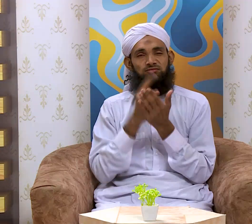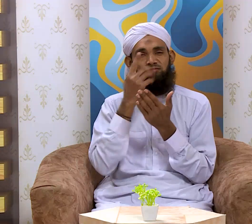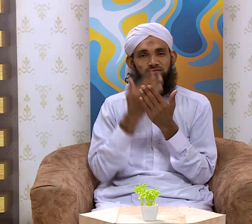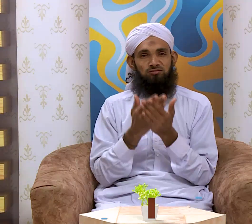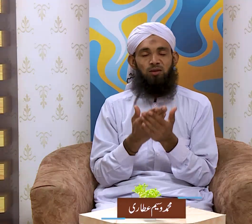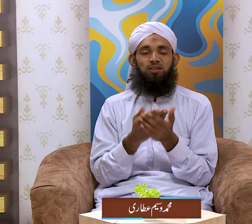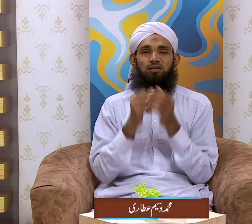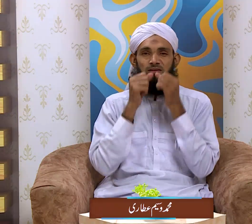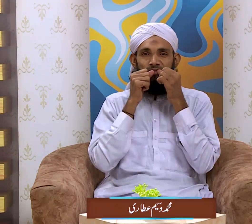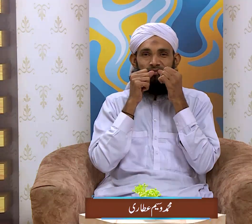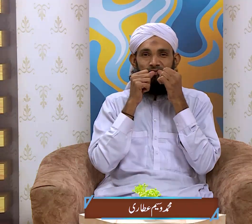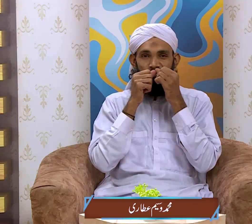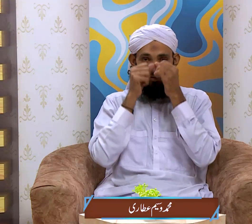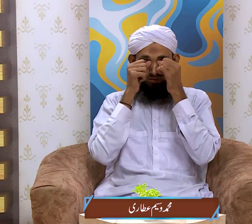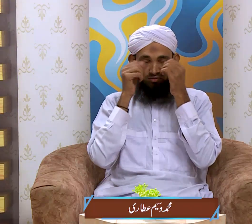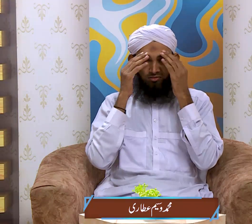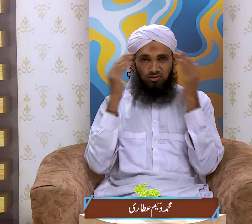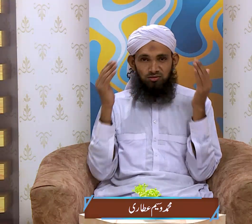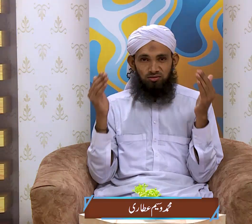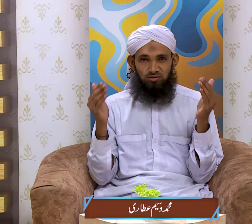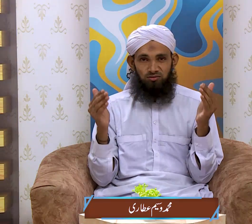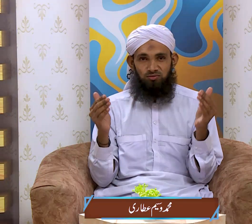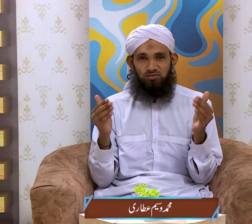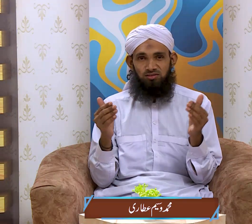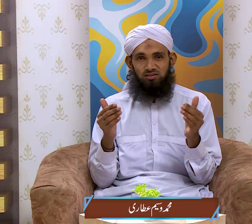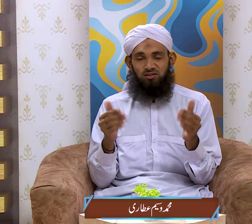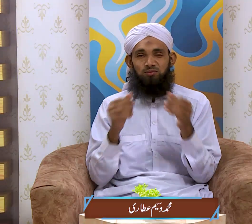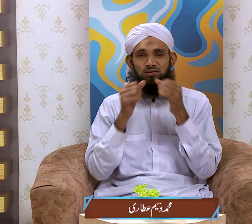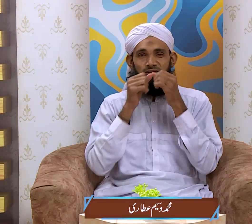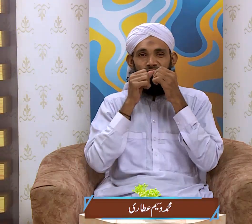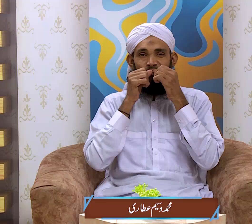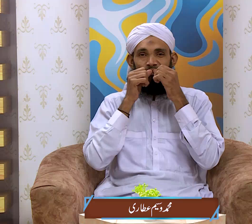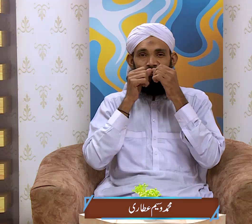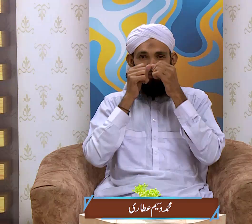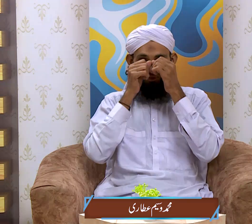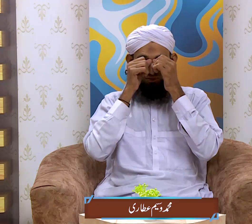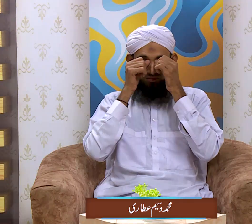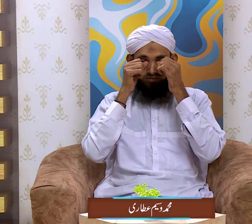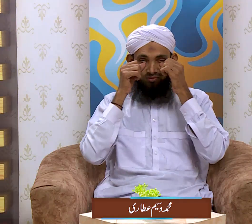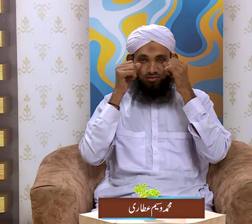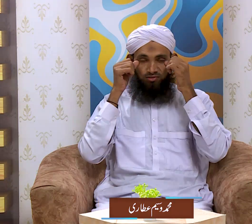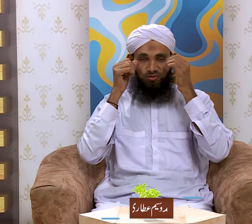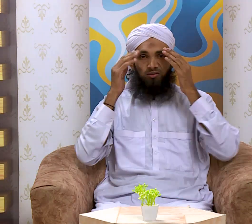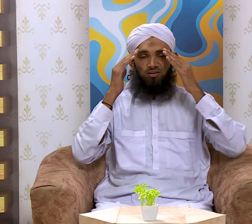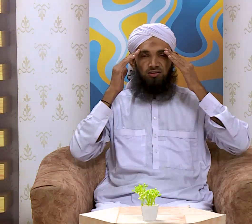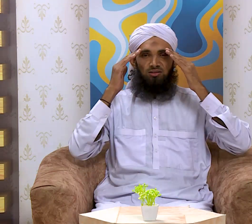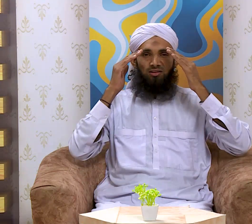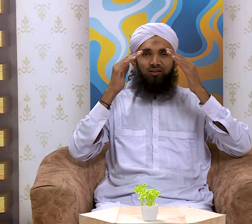بجاہ خاتم النبیین صلی اللہ علیہ وآلہ وصحبہ وبارک وسلم۔ صلو علی الحبیب صلی اللہ